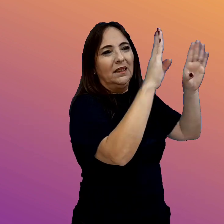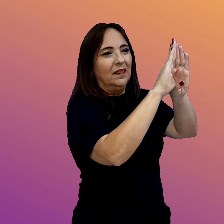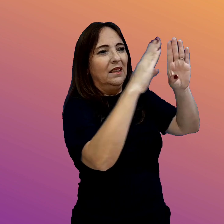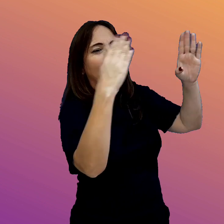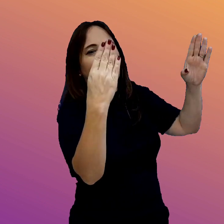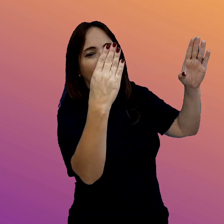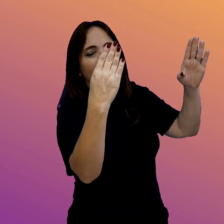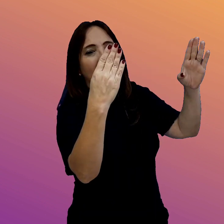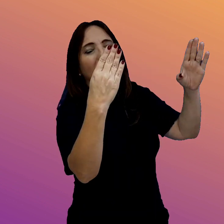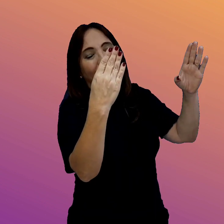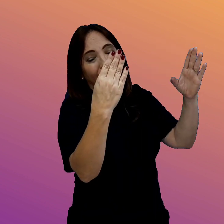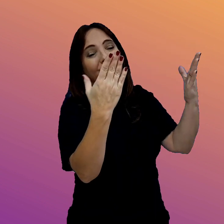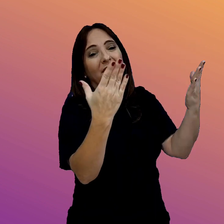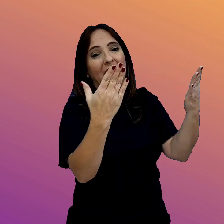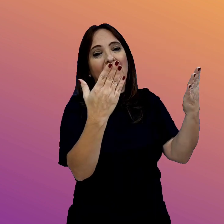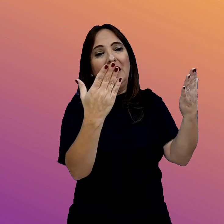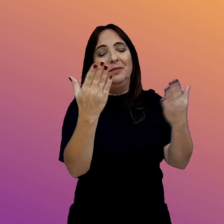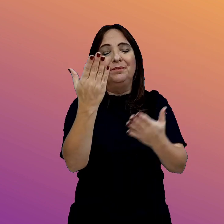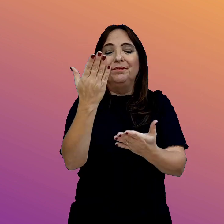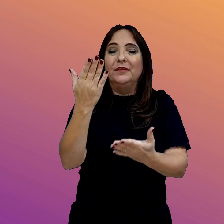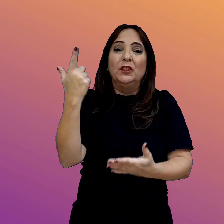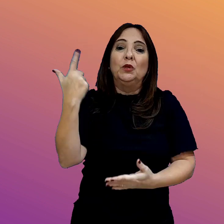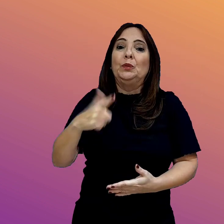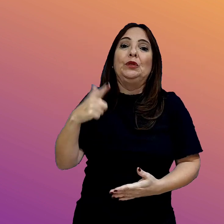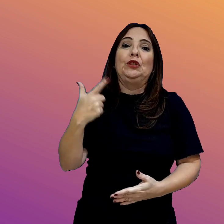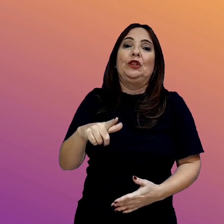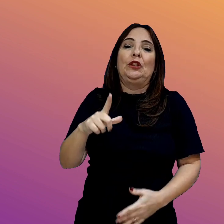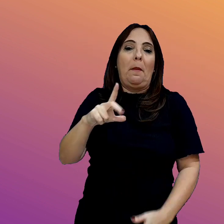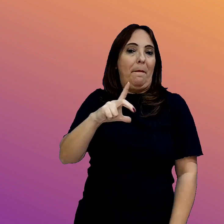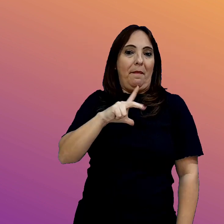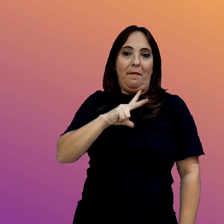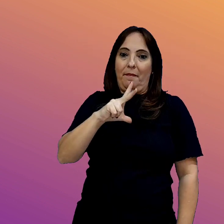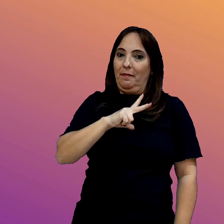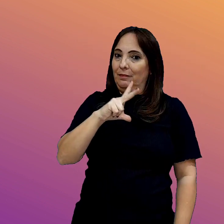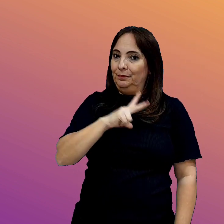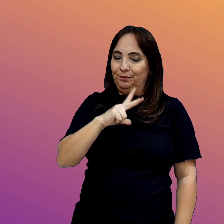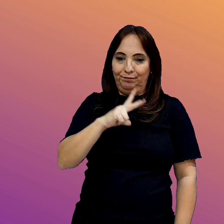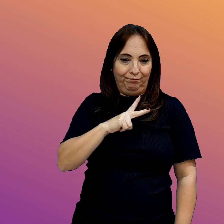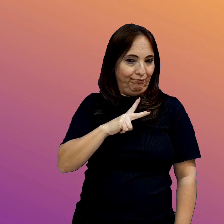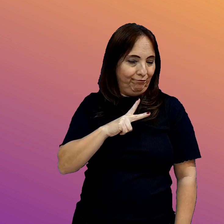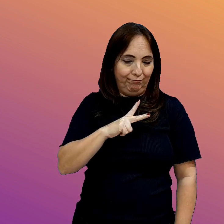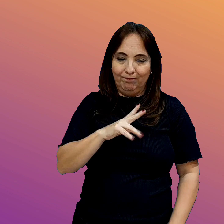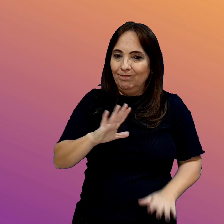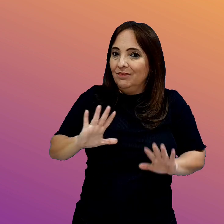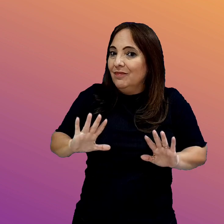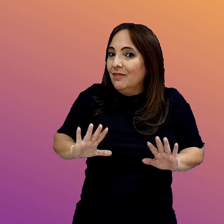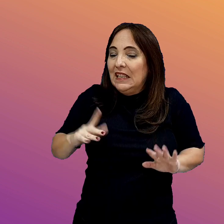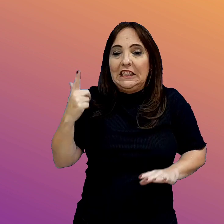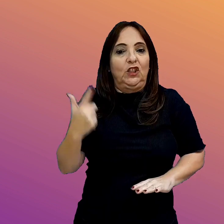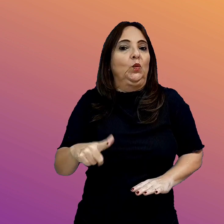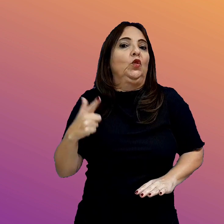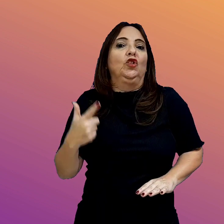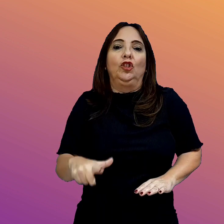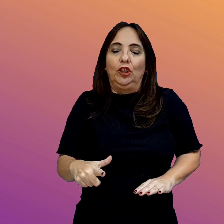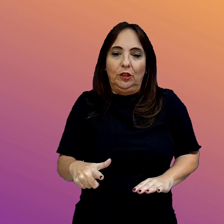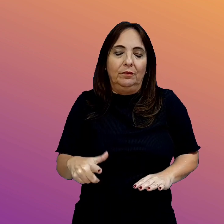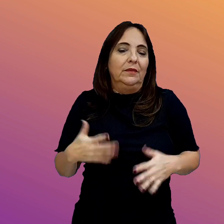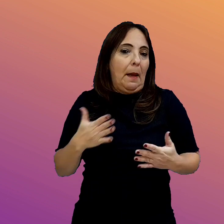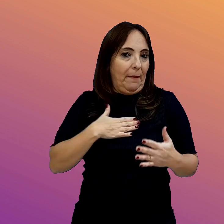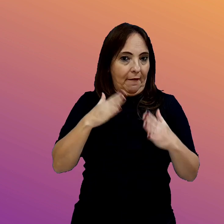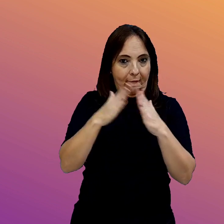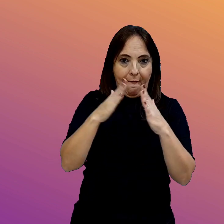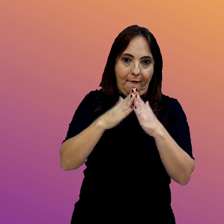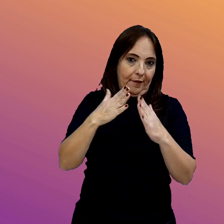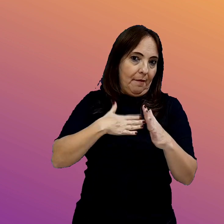gente não tinha privacidade nenhuma, não existia isso. Privacidade, essa palavra, não existia na minha casa, quando eu era